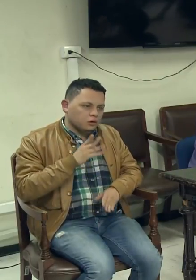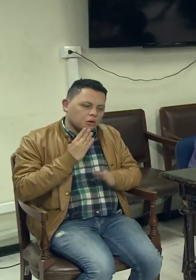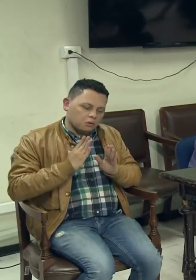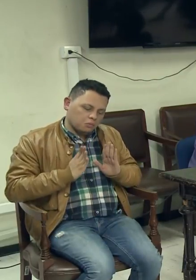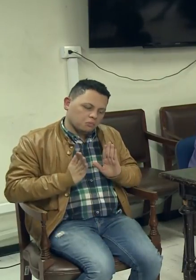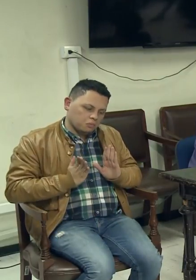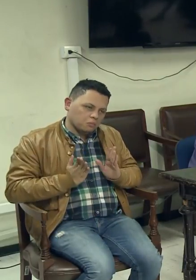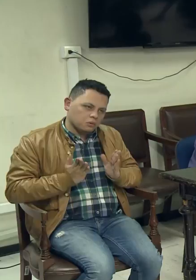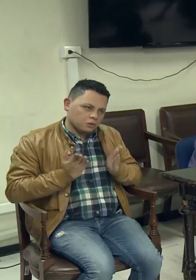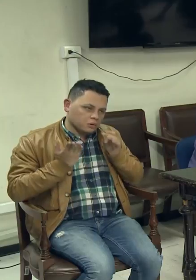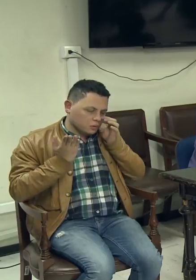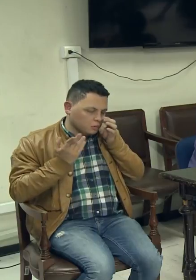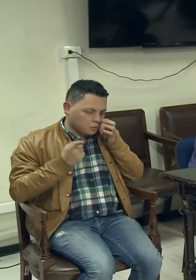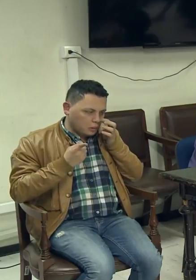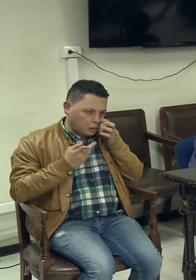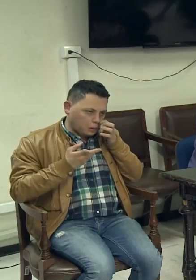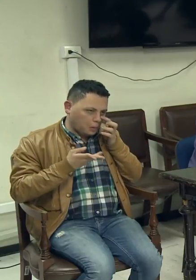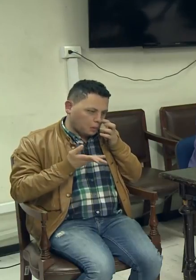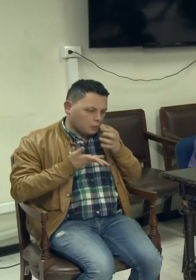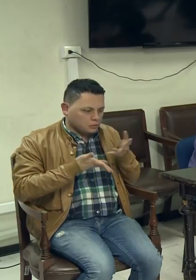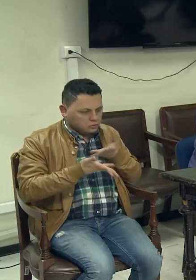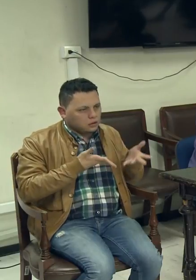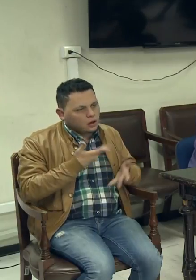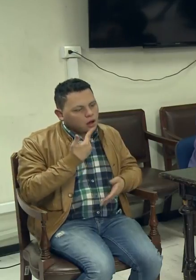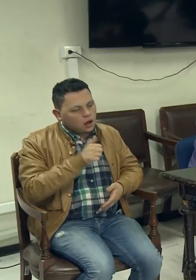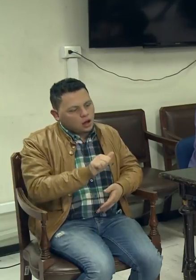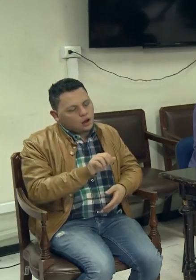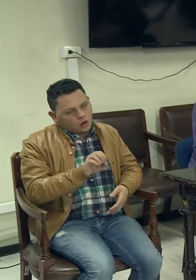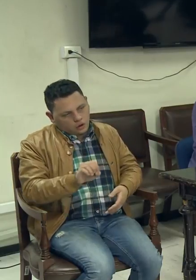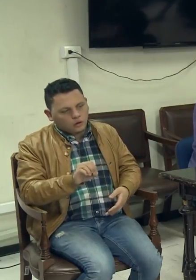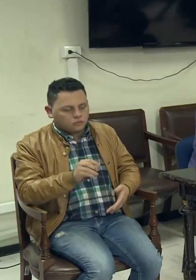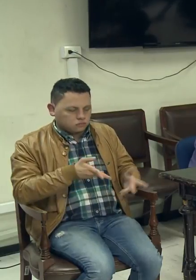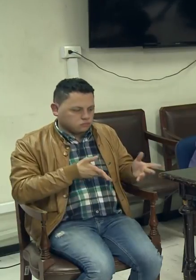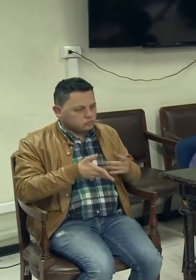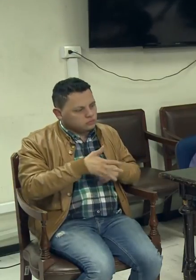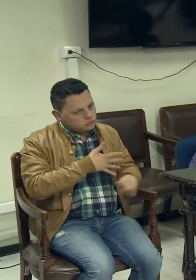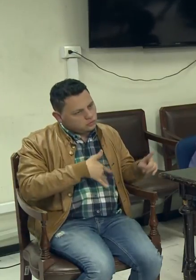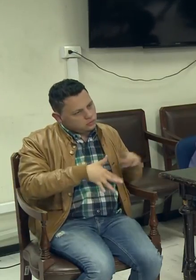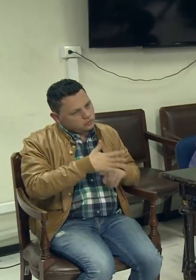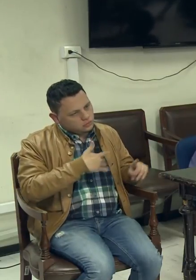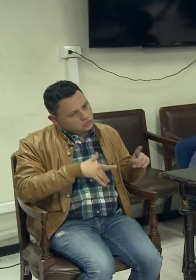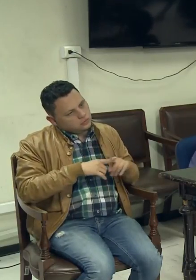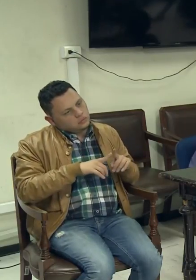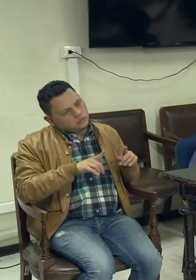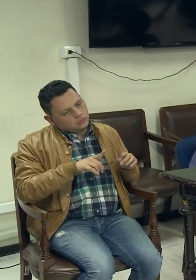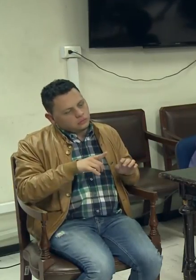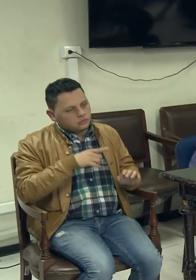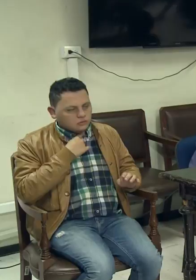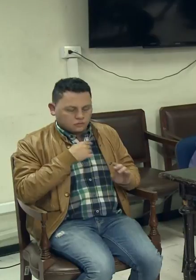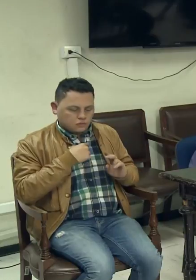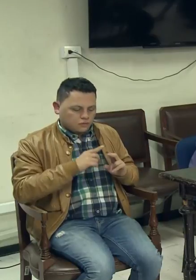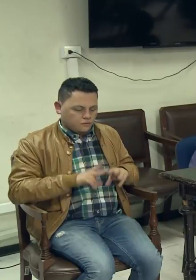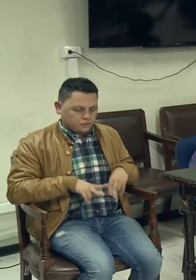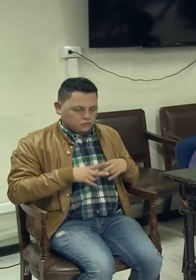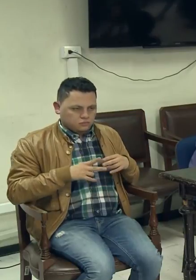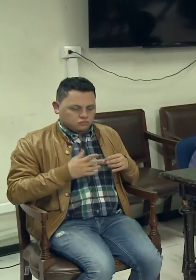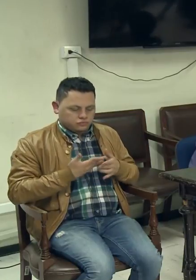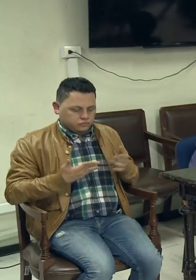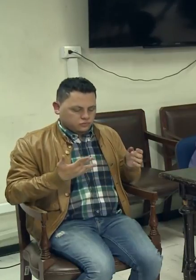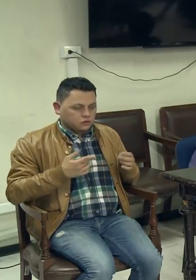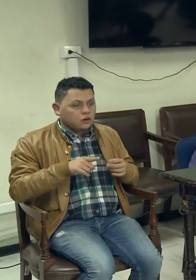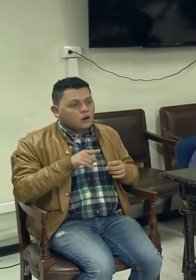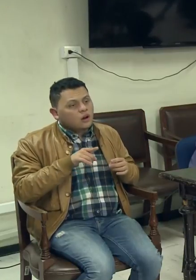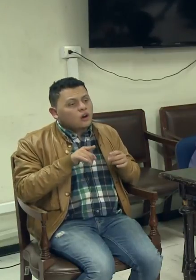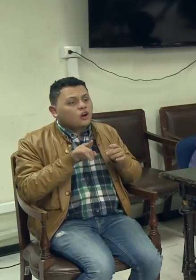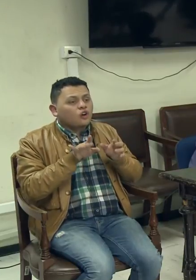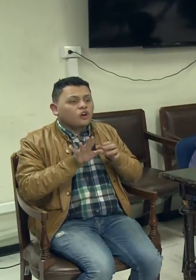tu relación con las mujeres y con los hombres de tu entorno y no te pones en riesgo. El piropo es